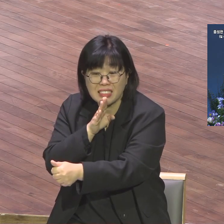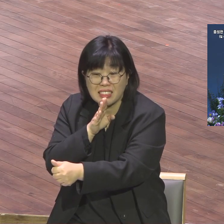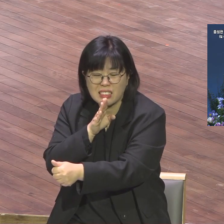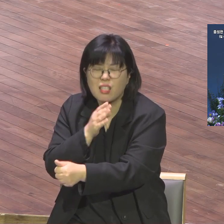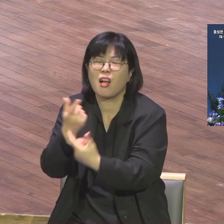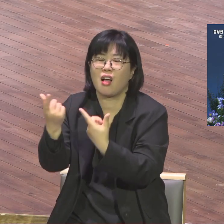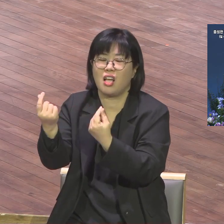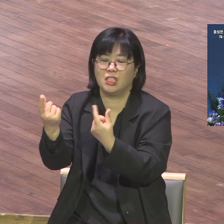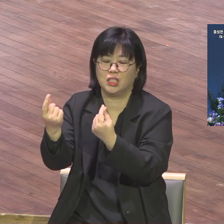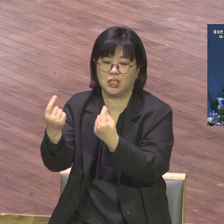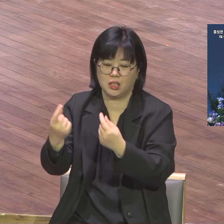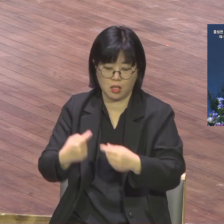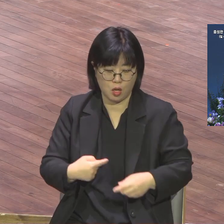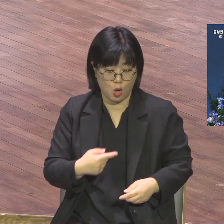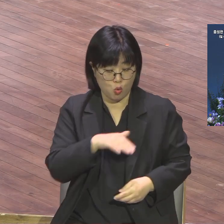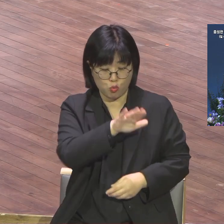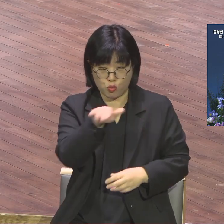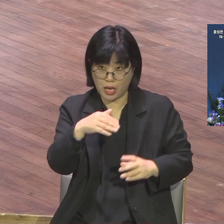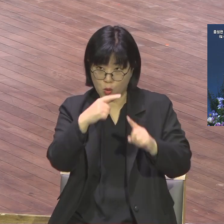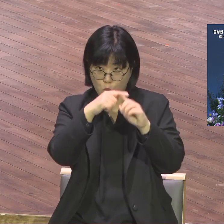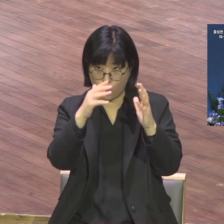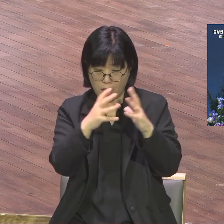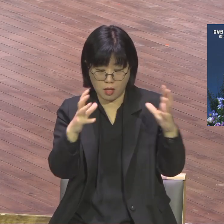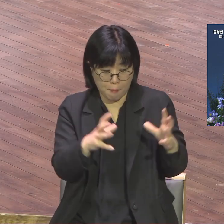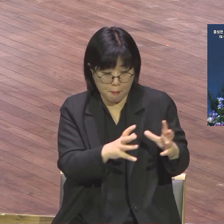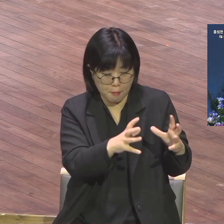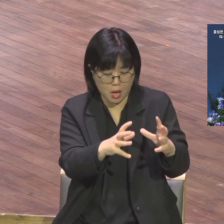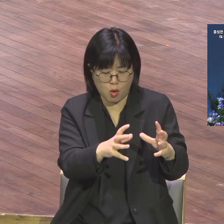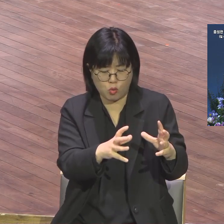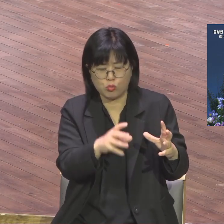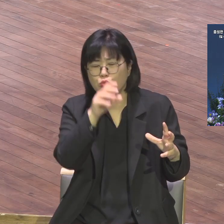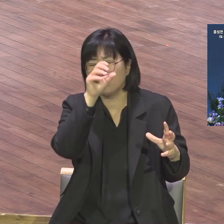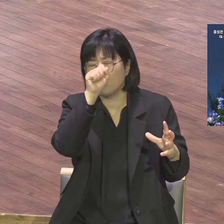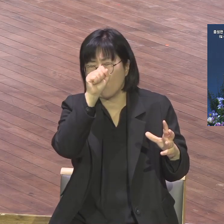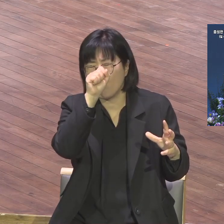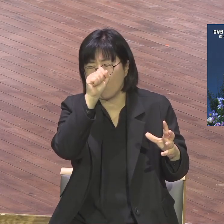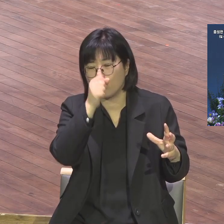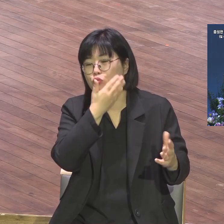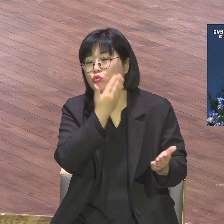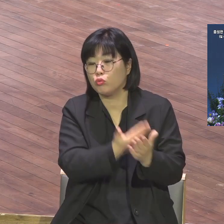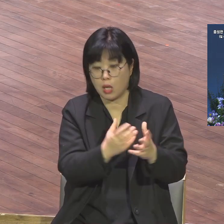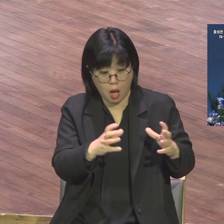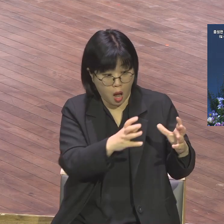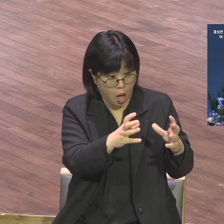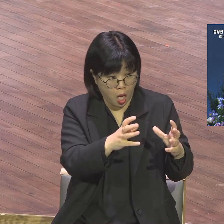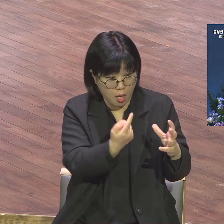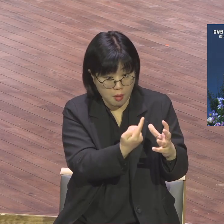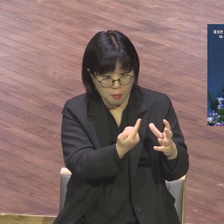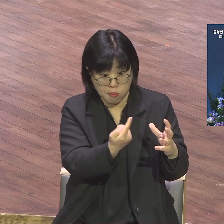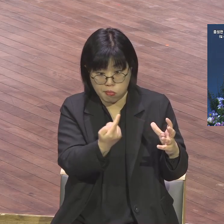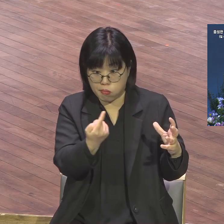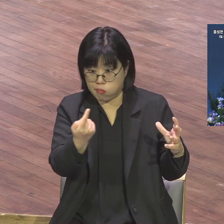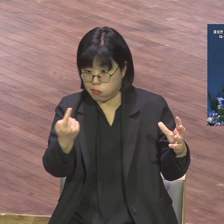자, 이것을 막는 역할을 누가 하느냐? 삼위일조입니다. 삼위일조.